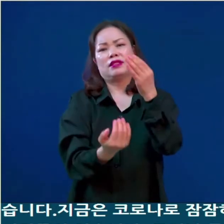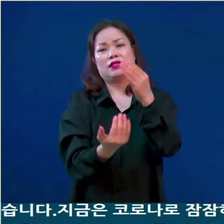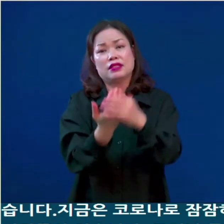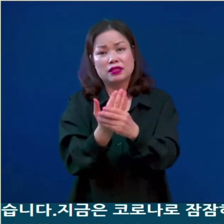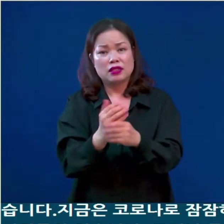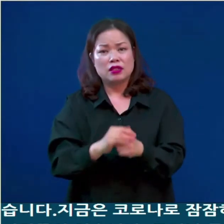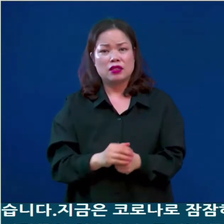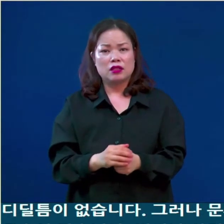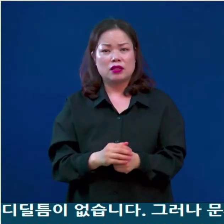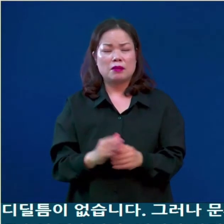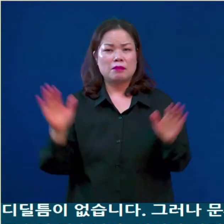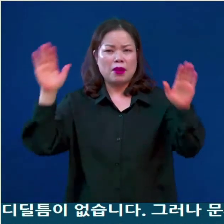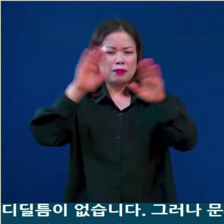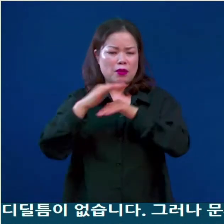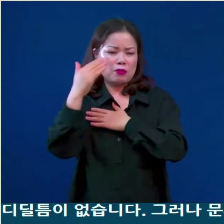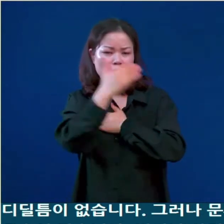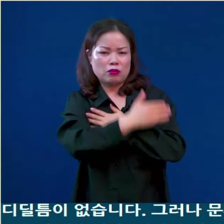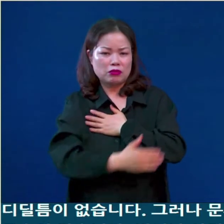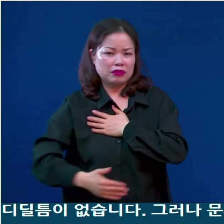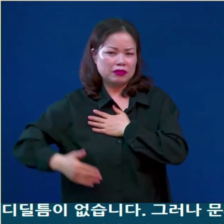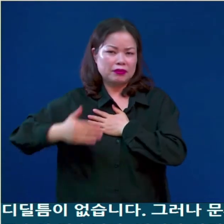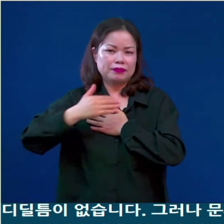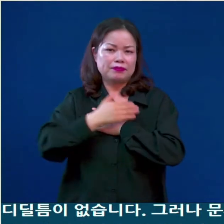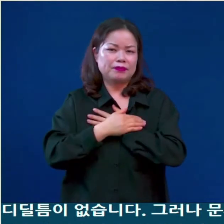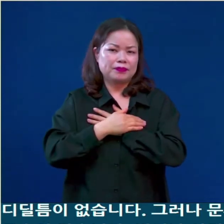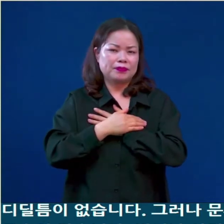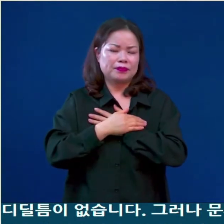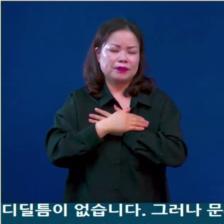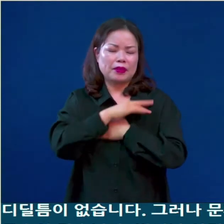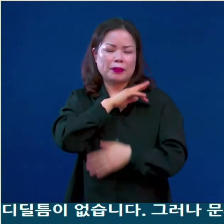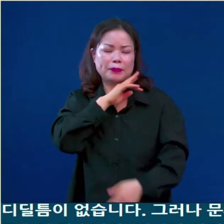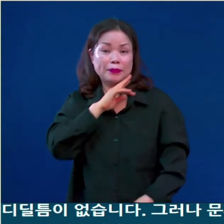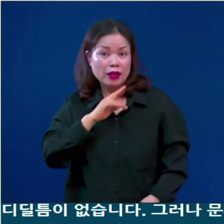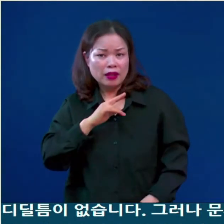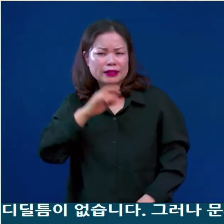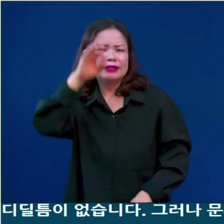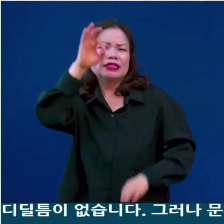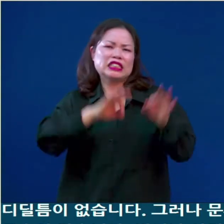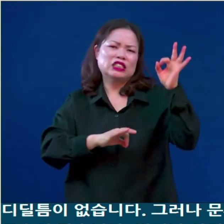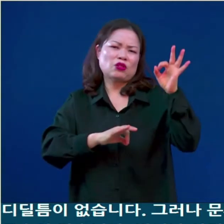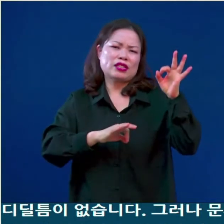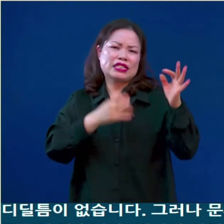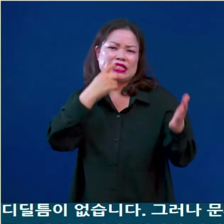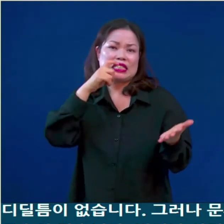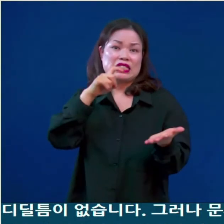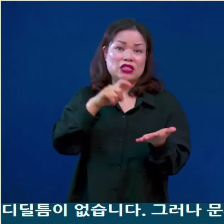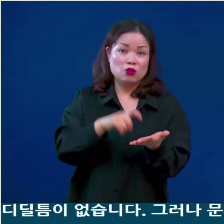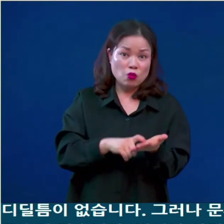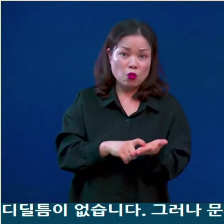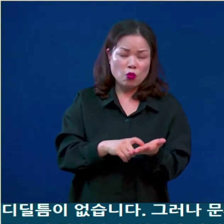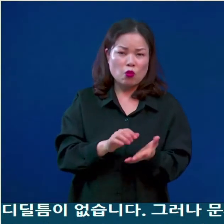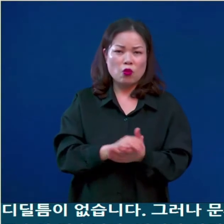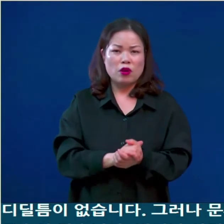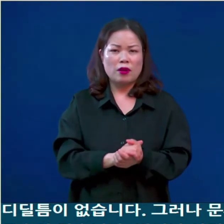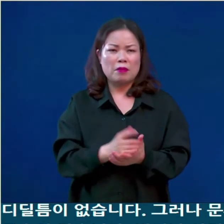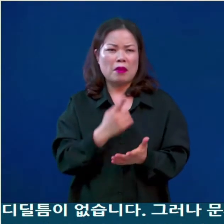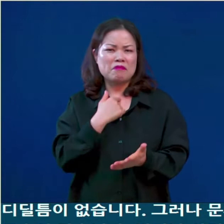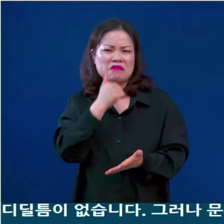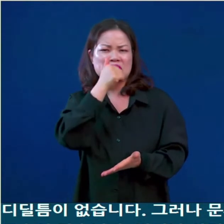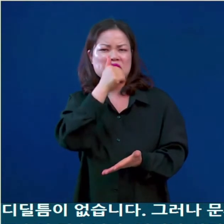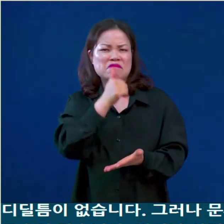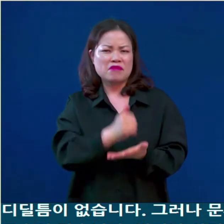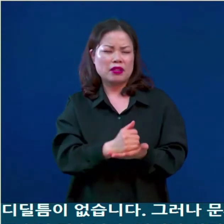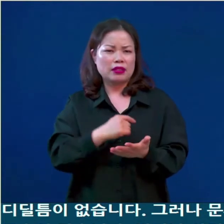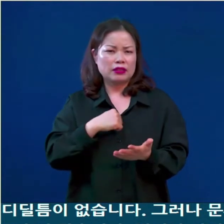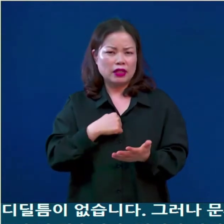밤에는 몸과 마음이 느슨해져서 실수하기가 쉽습니다. 즉, 밤에는 자신을